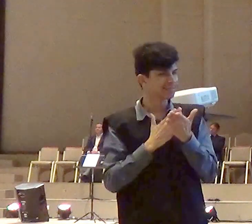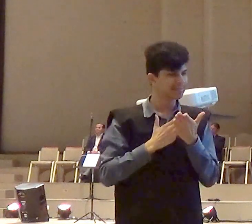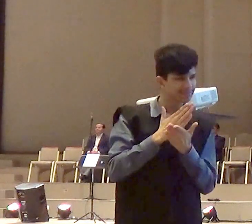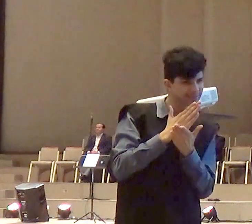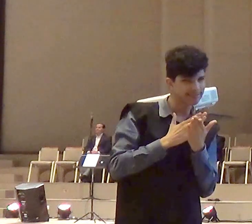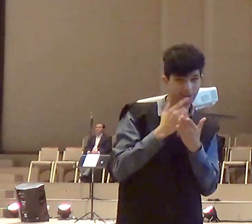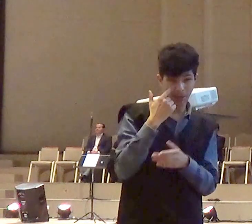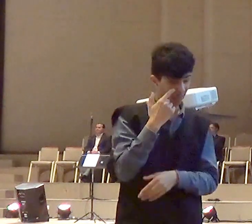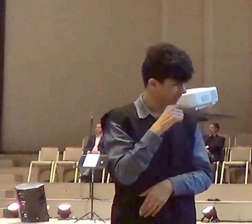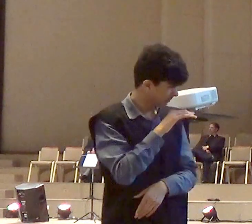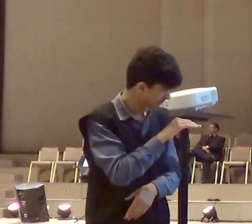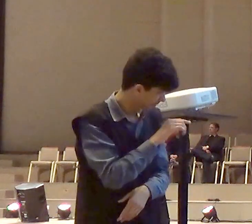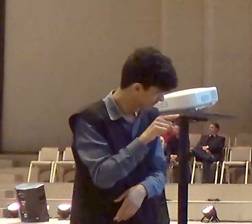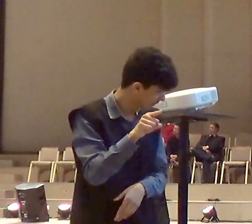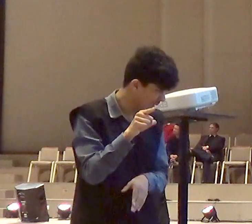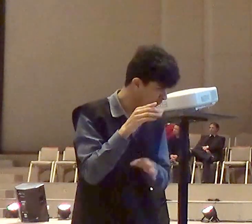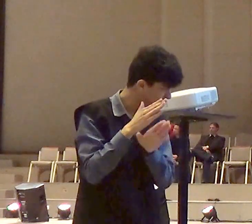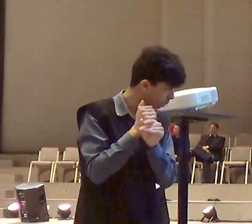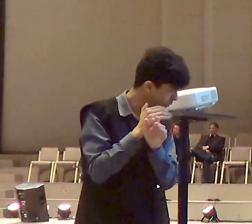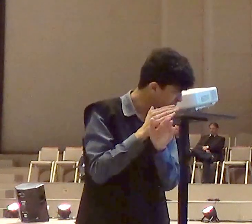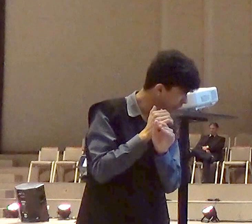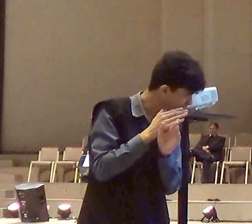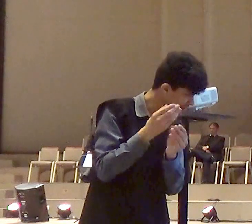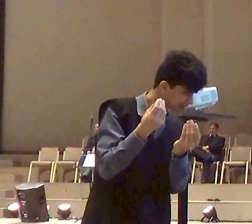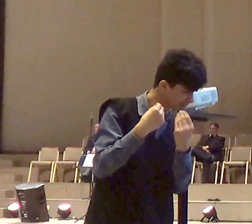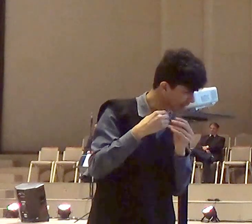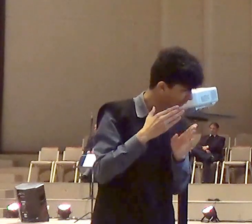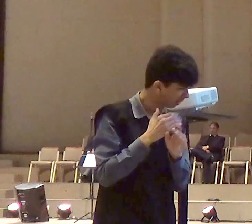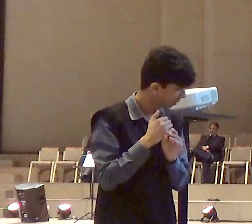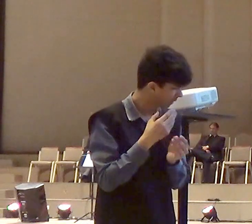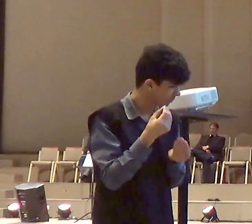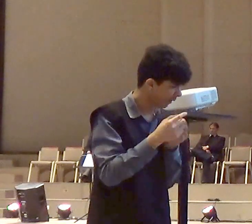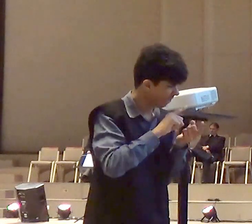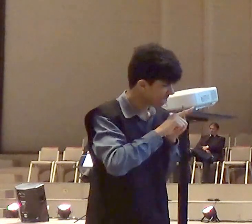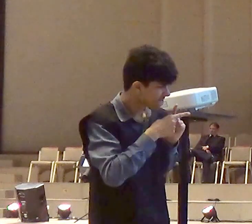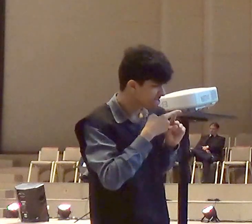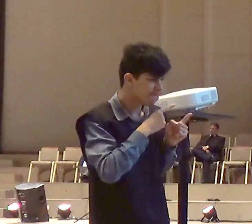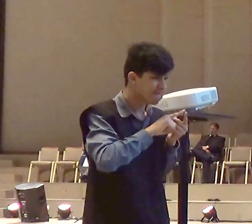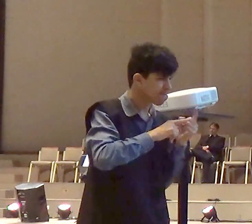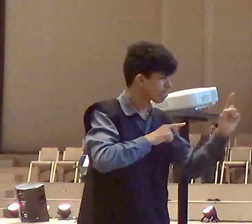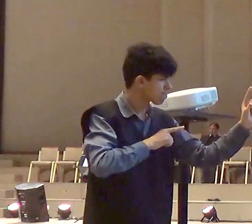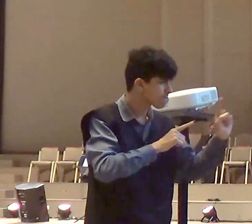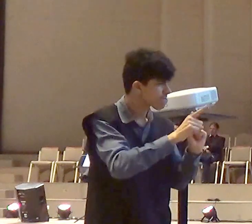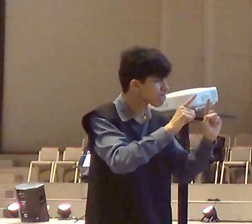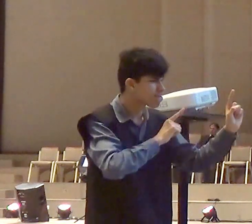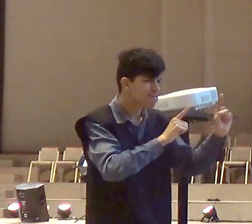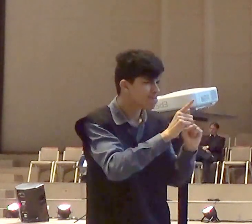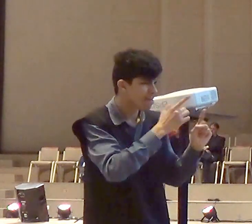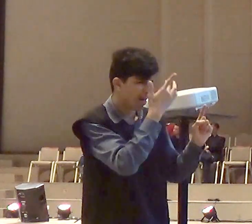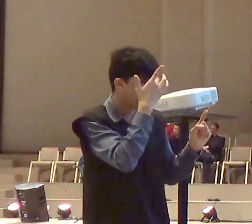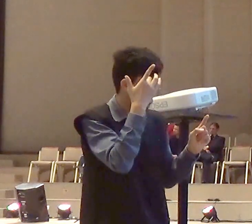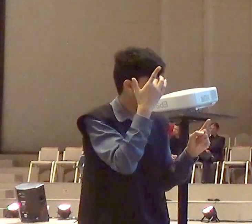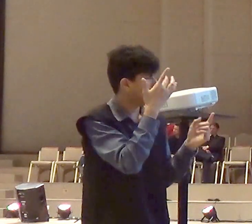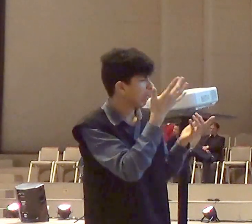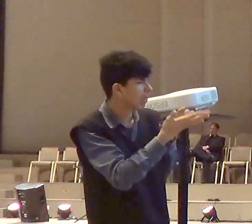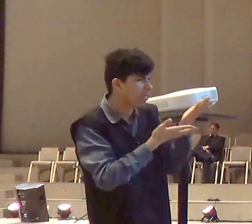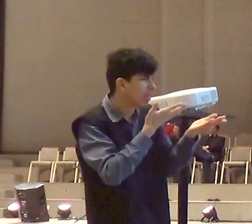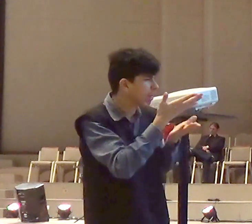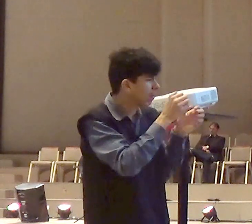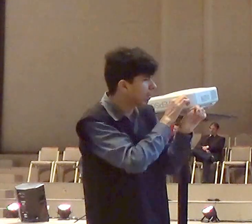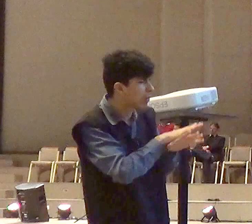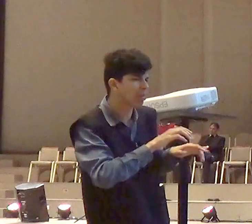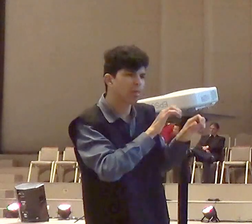eles tá vendo como é que é aí começa um outro começa a cortar as pessoas estão